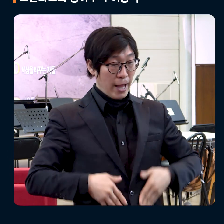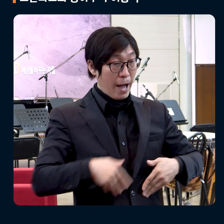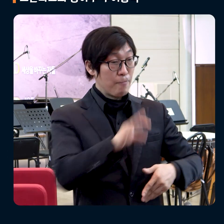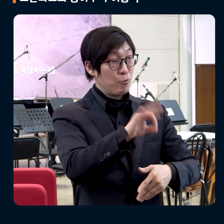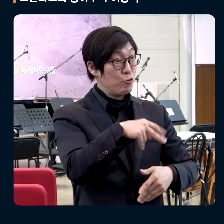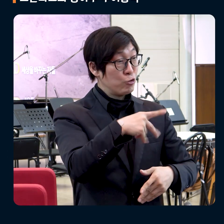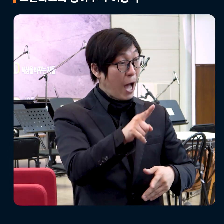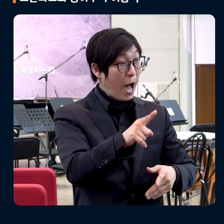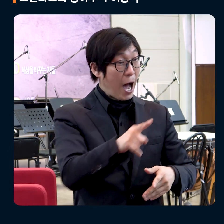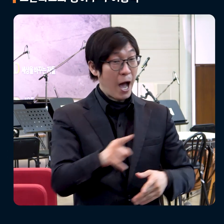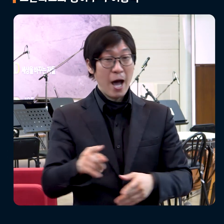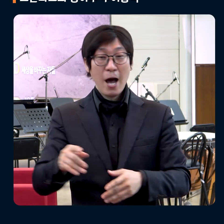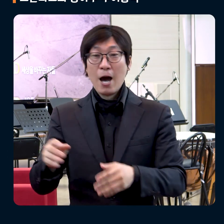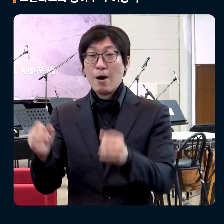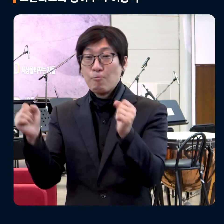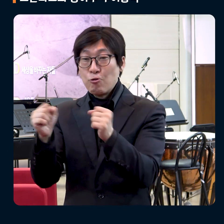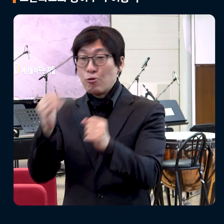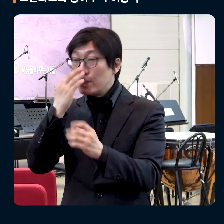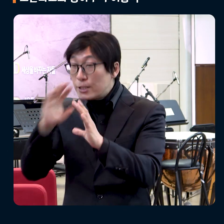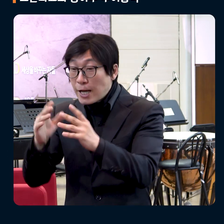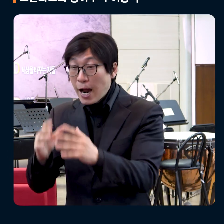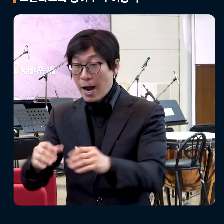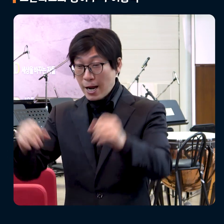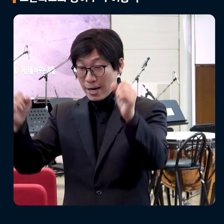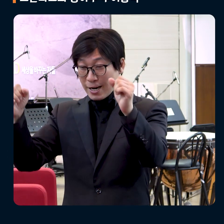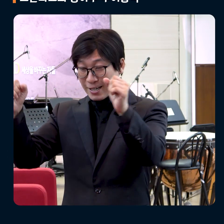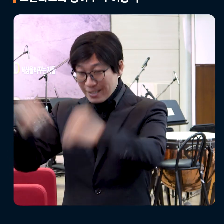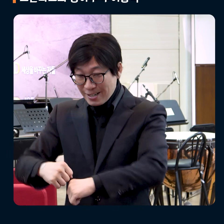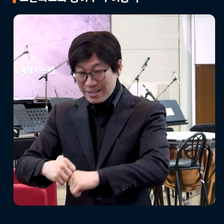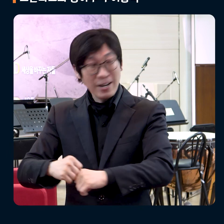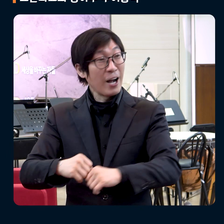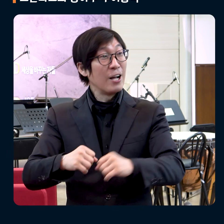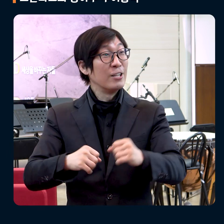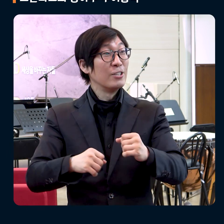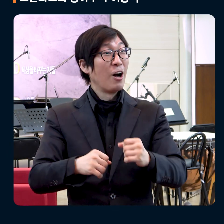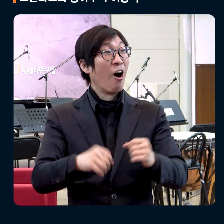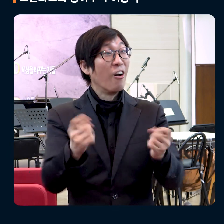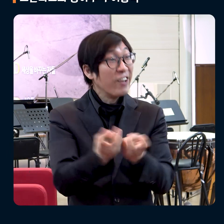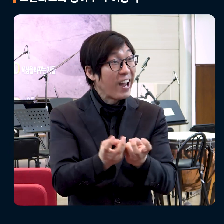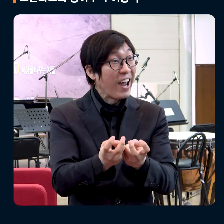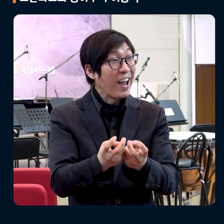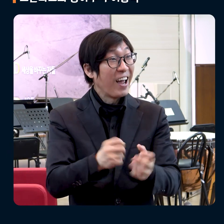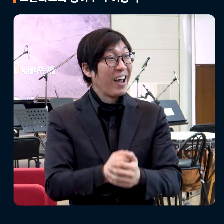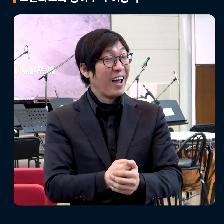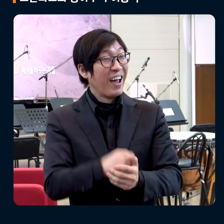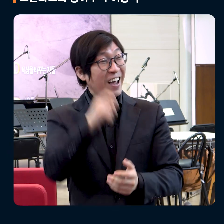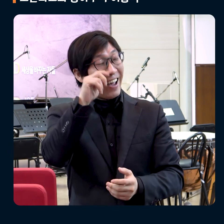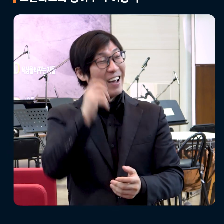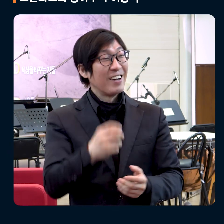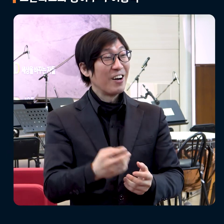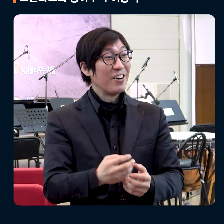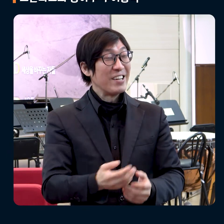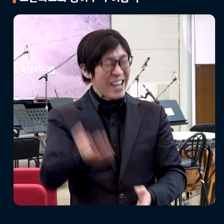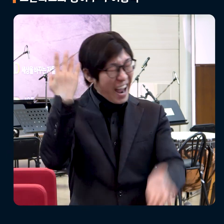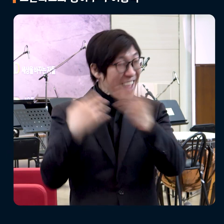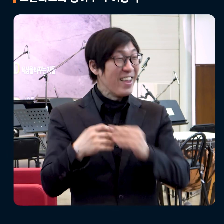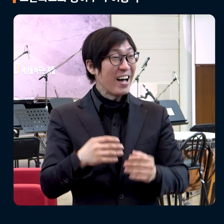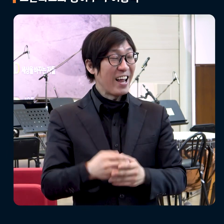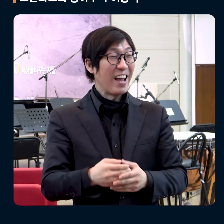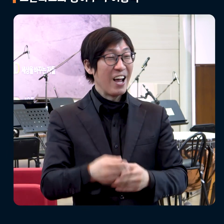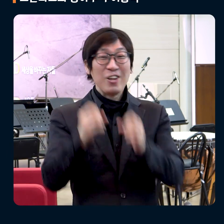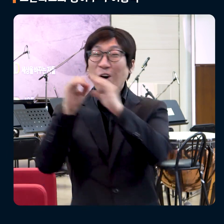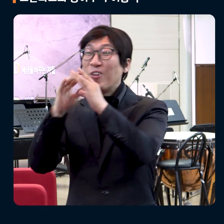남유다는 어디에 망했는가, 북이스라엘은 어디에 망했는가, 남바 북아, 바로 남쪽 바벨론, 북쪽